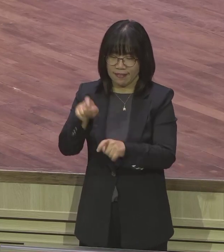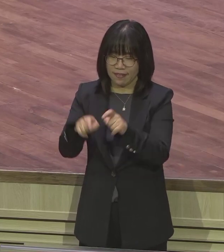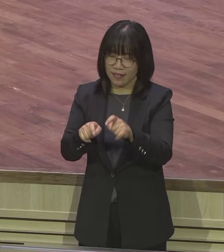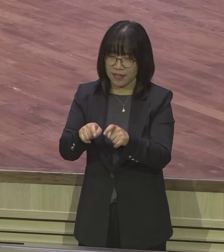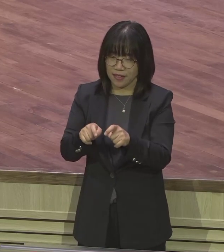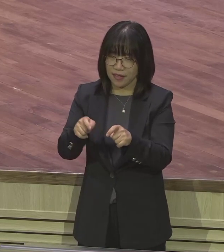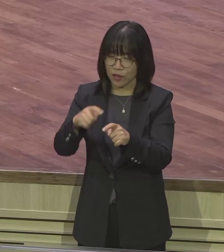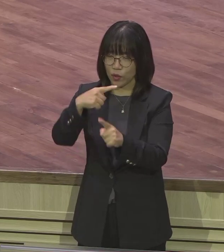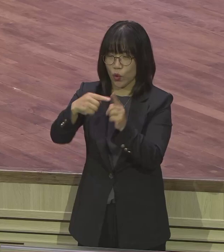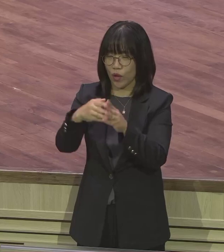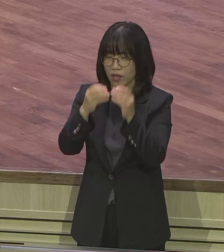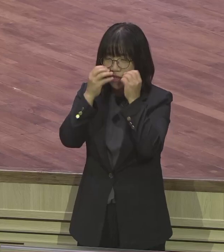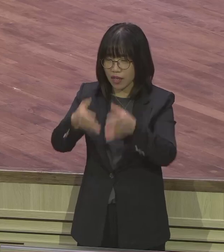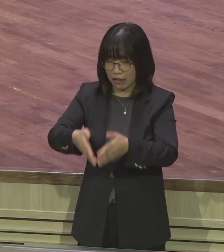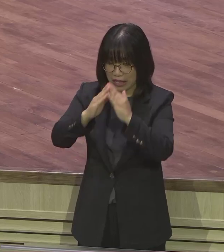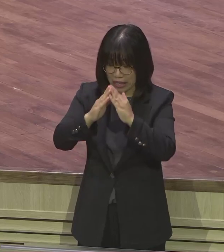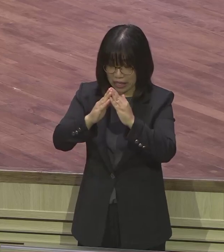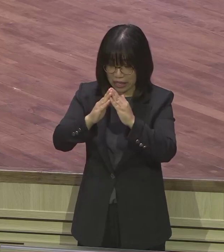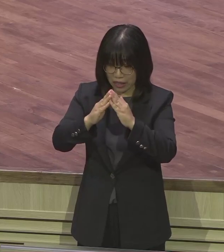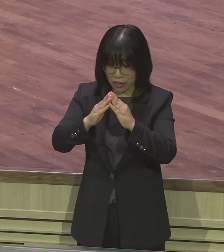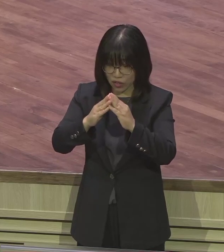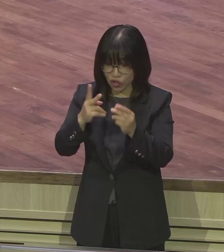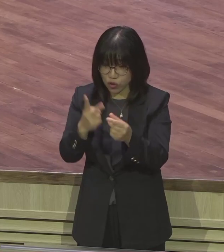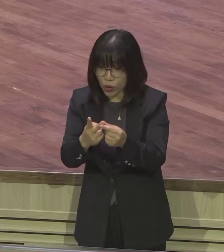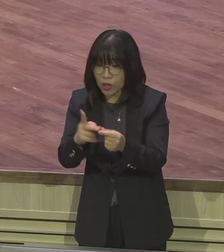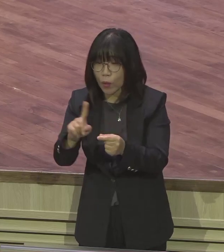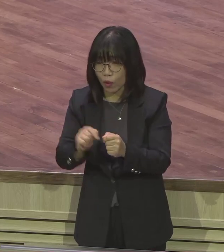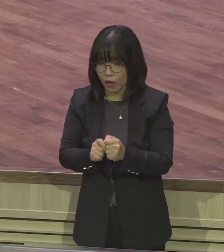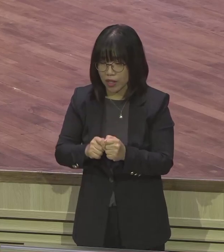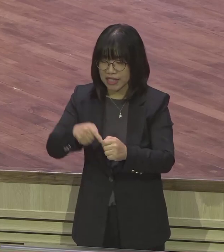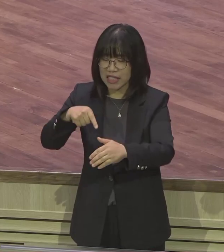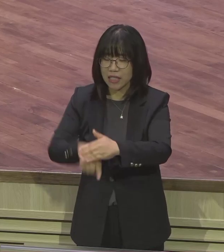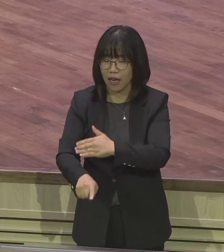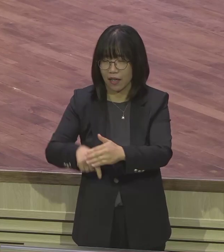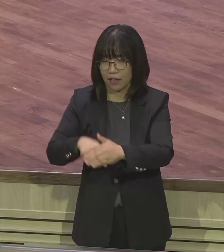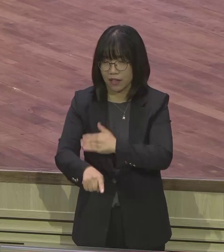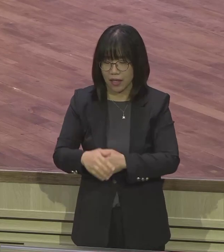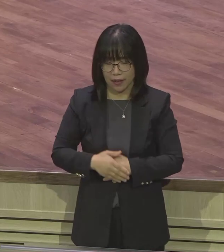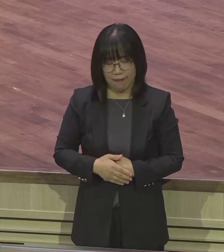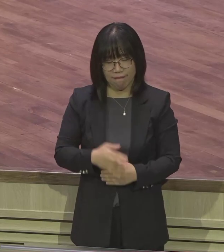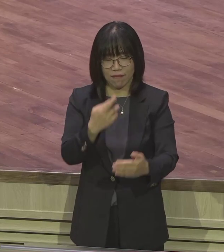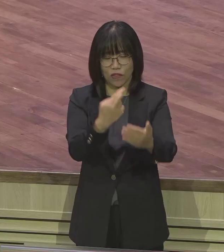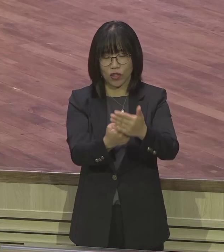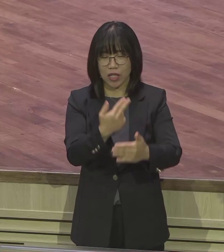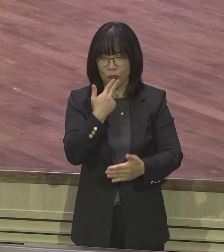그리고 지하 내려갔다. 지하 내려갔다. 지하 방 유리창 하나 없어. 캄캄한 지하야.